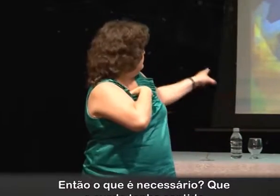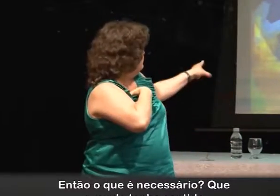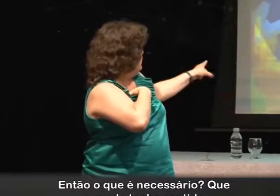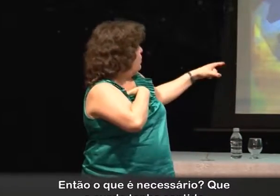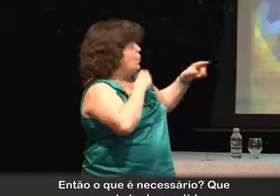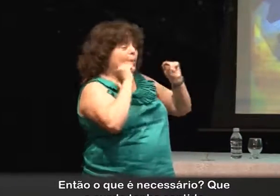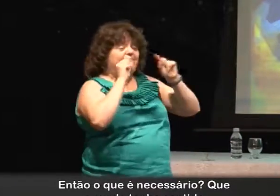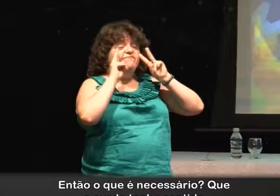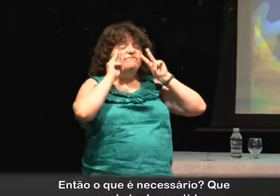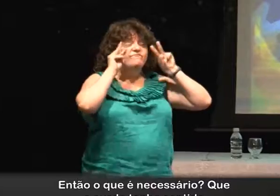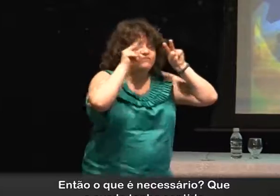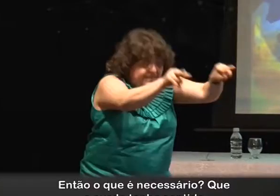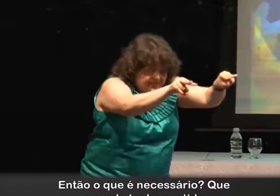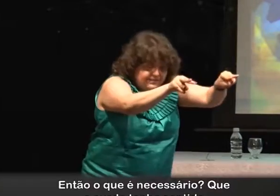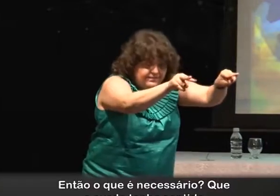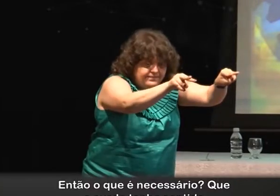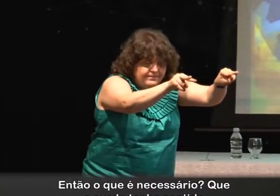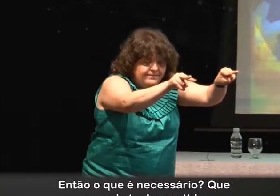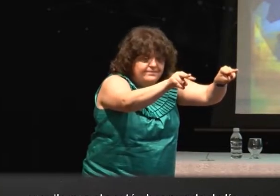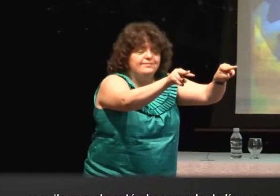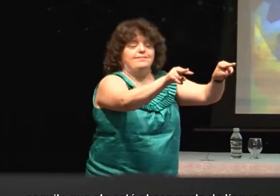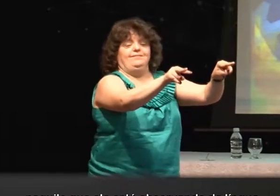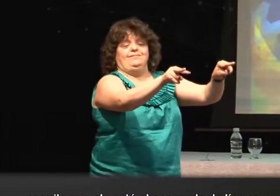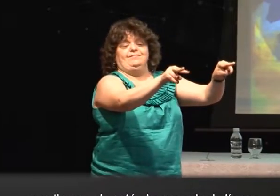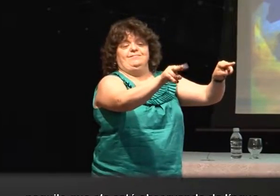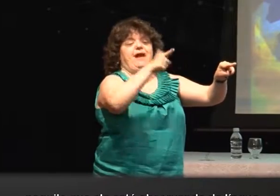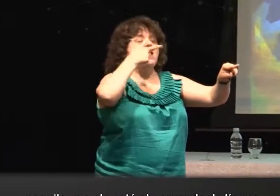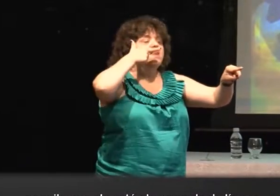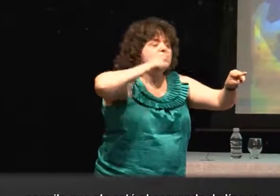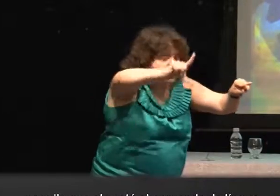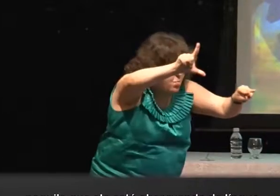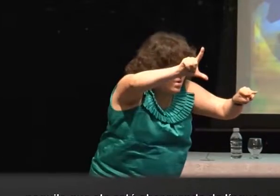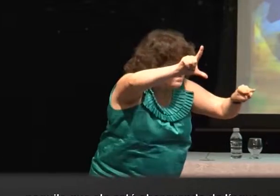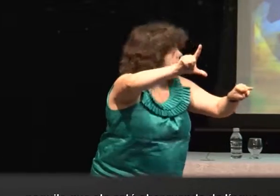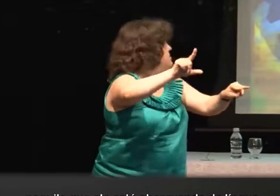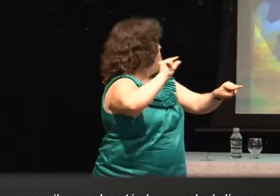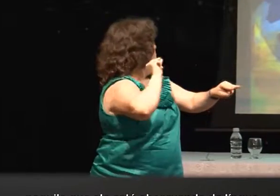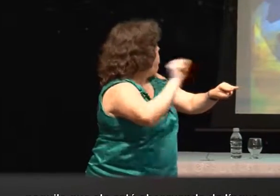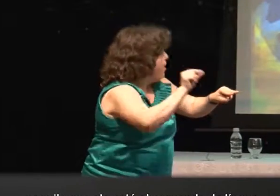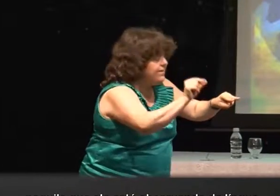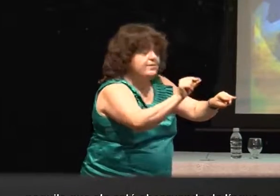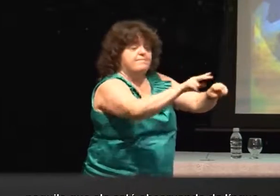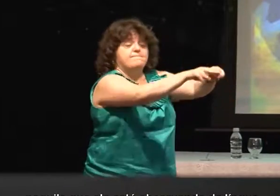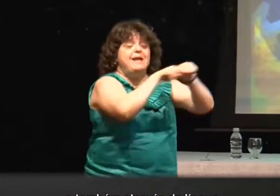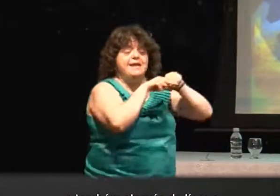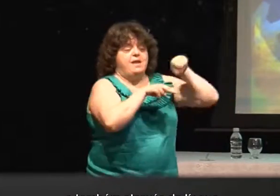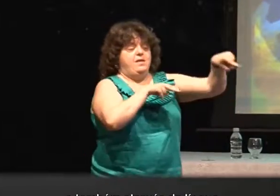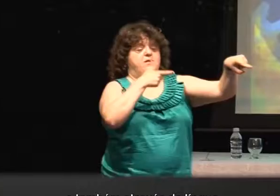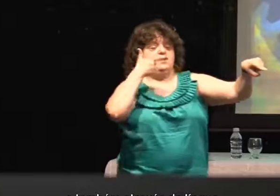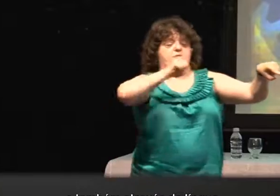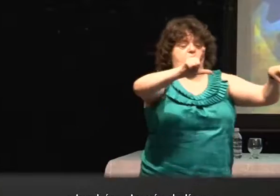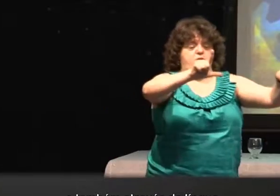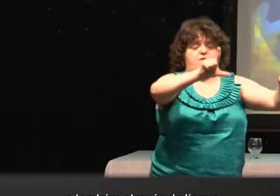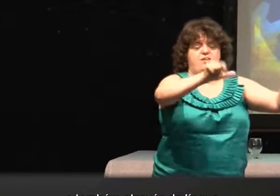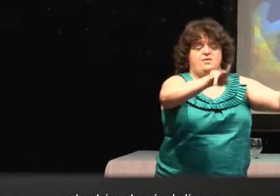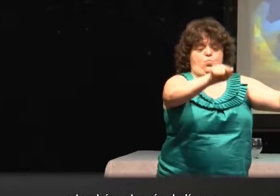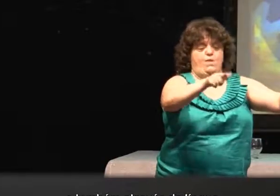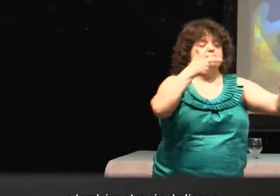surdo tenha sentido naquilo que ele está observando da língua e também através da língua.